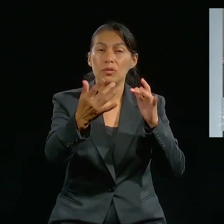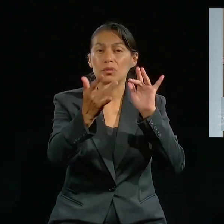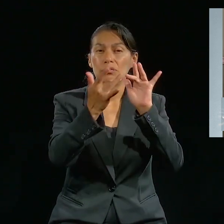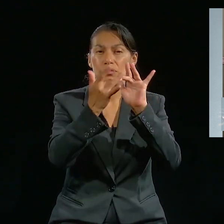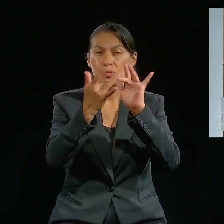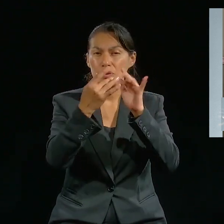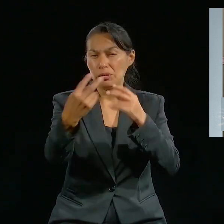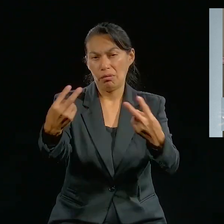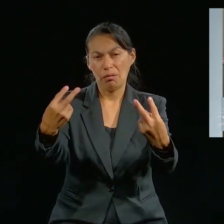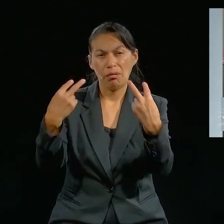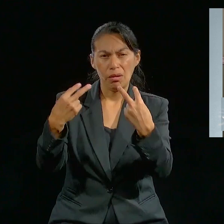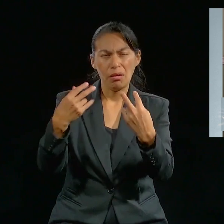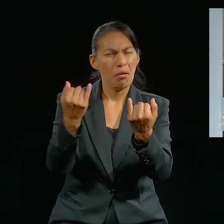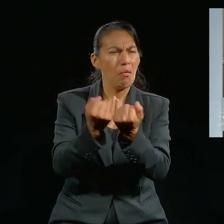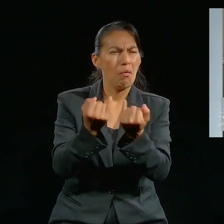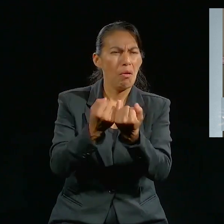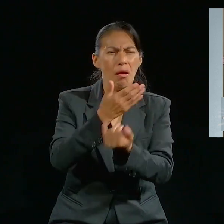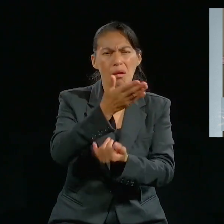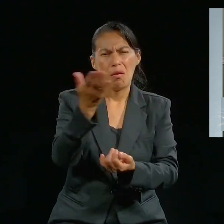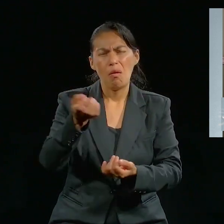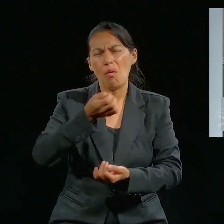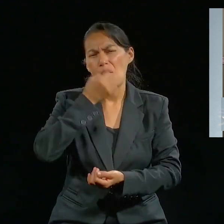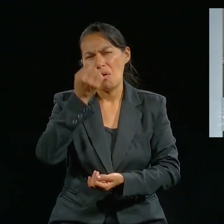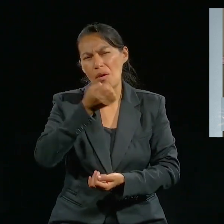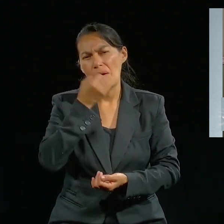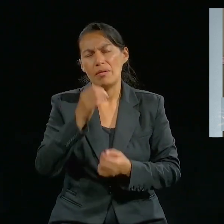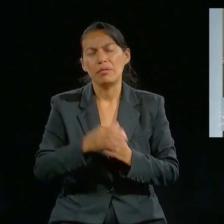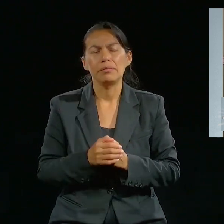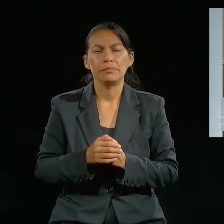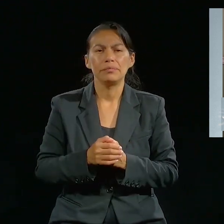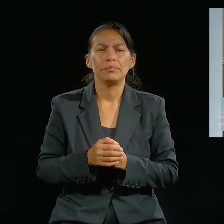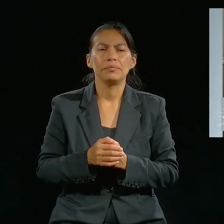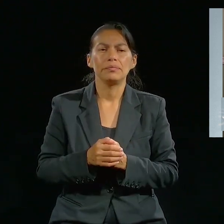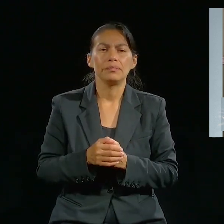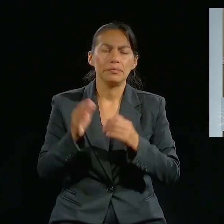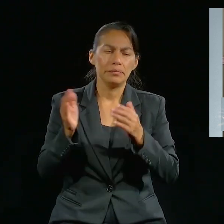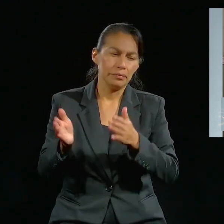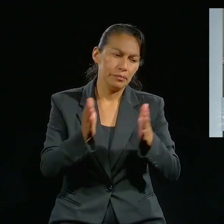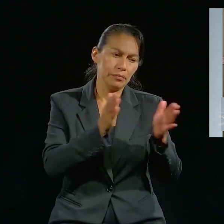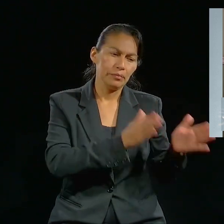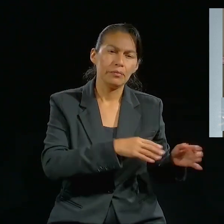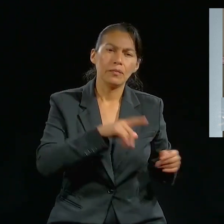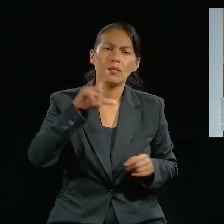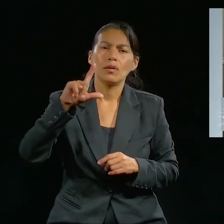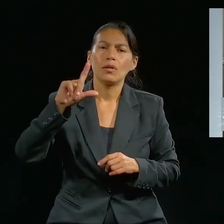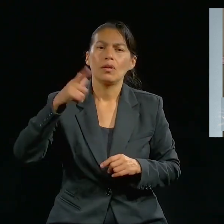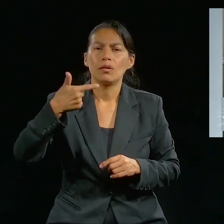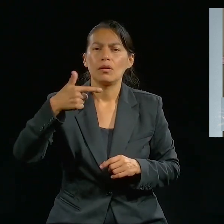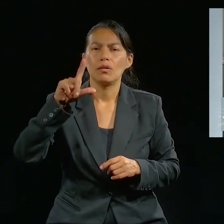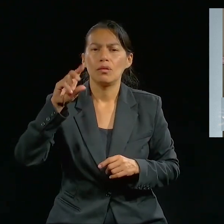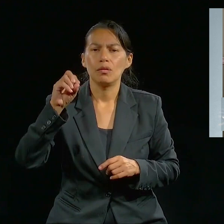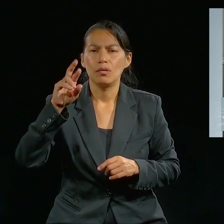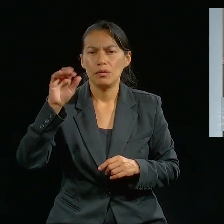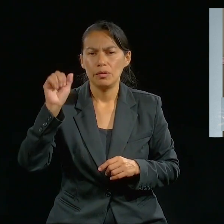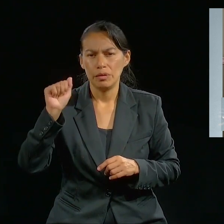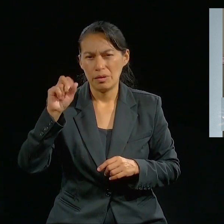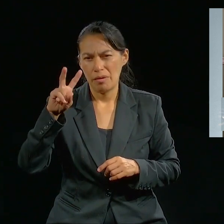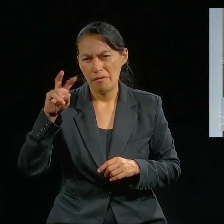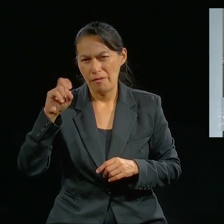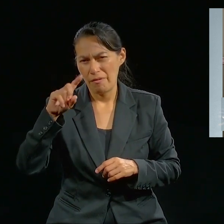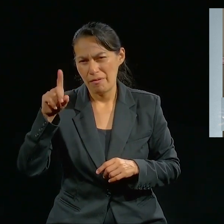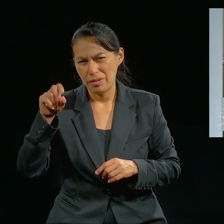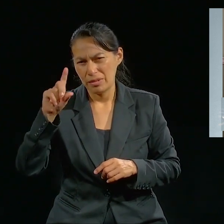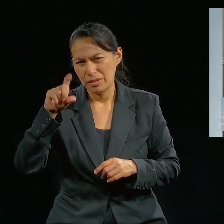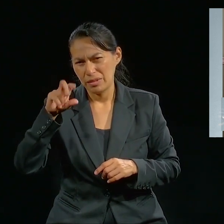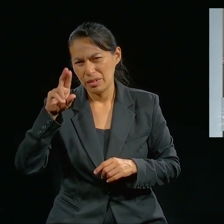ve estar orando por Amalia Gloria Vázquez buenas noches doy